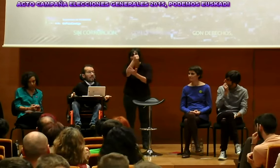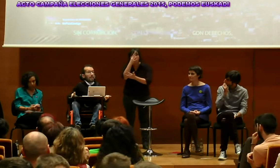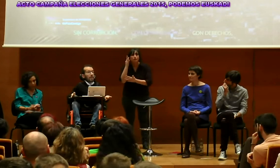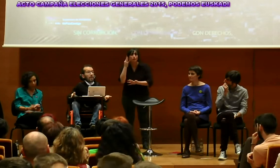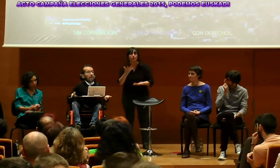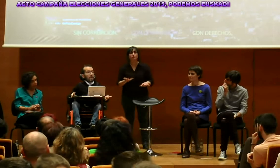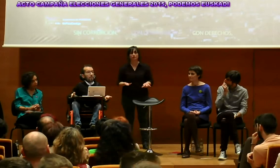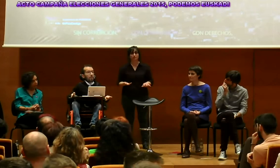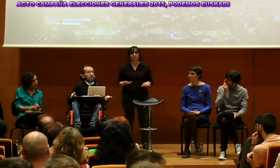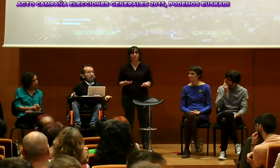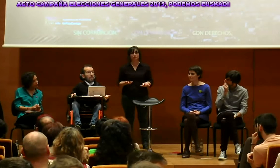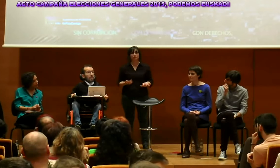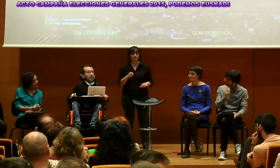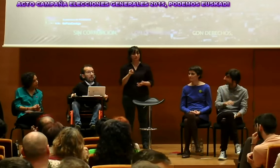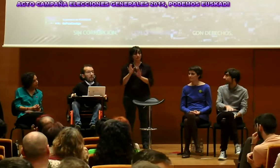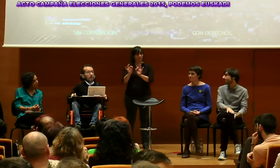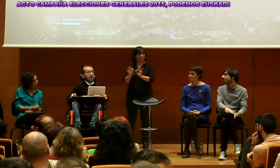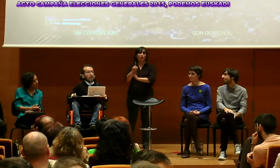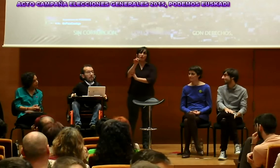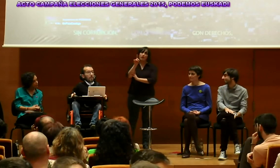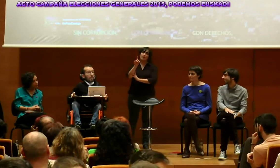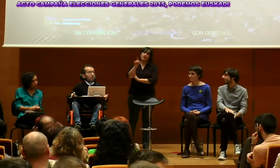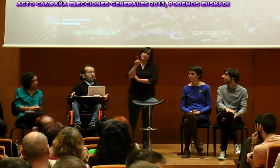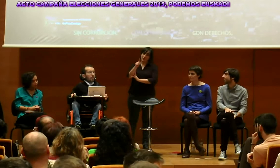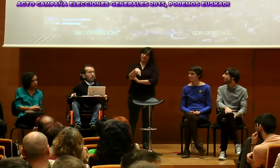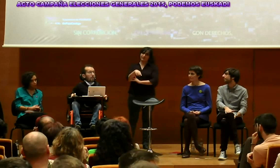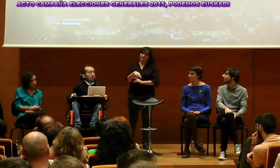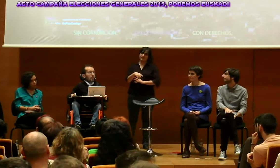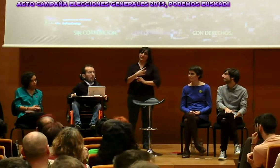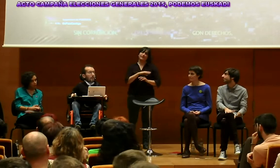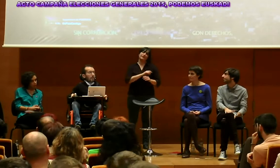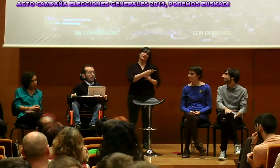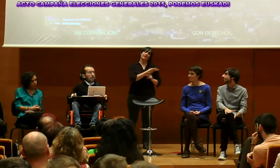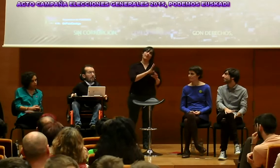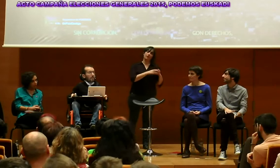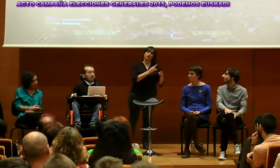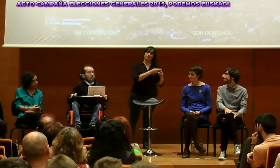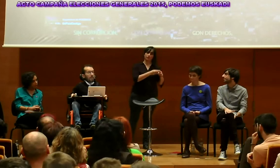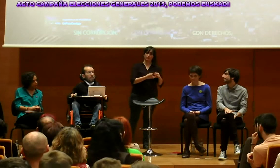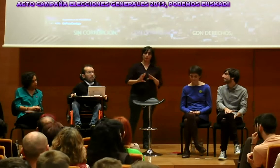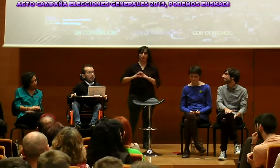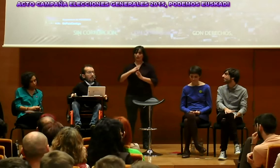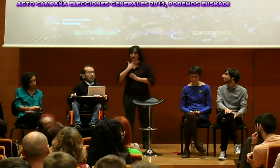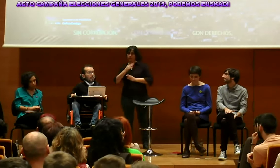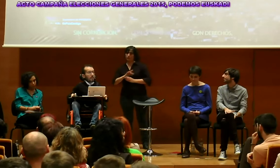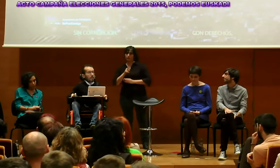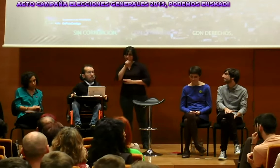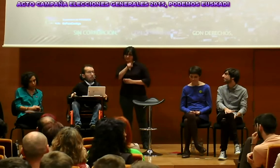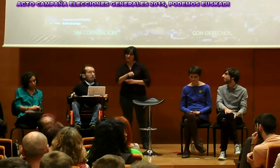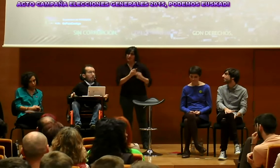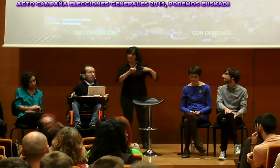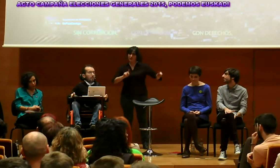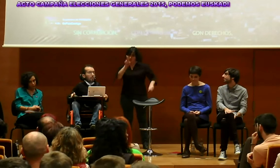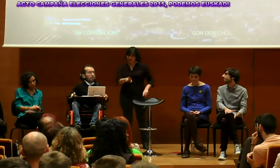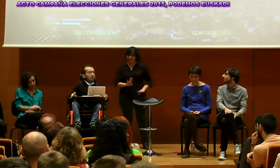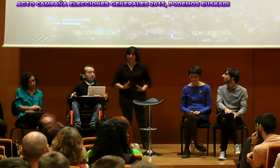Y esa también es otra diferencia entre Podemos y las demás fuerzas políticas. Nosotros